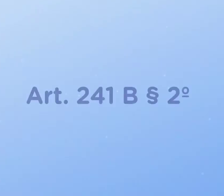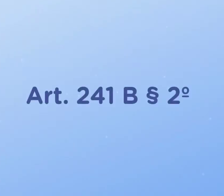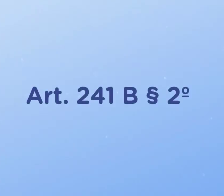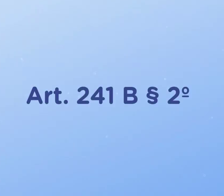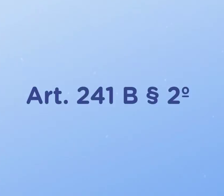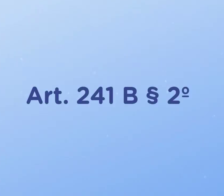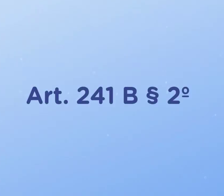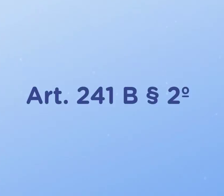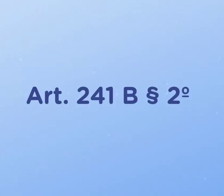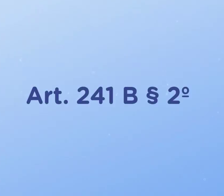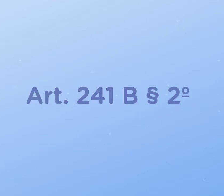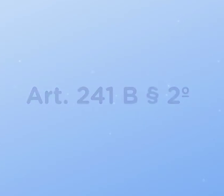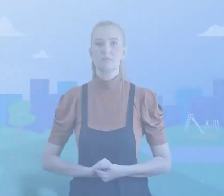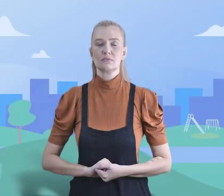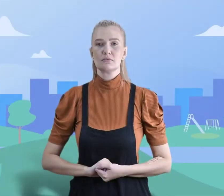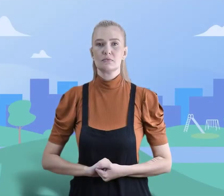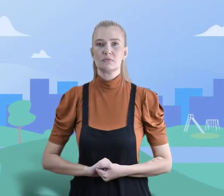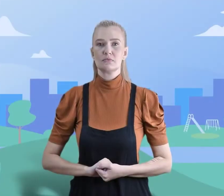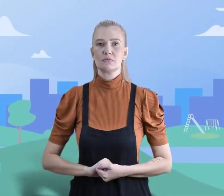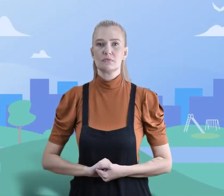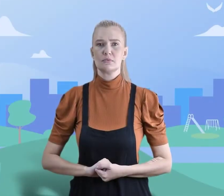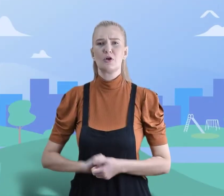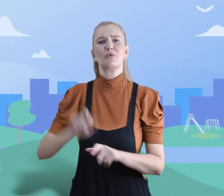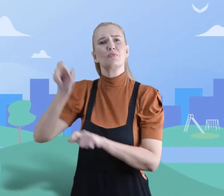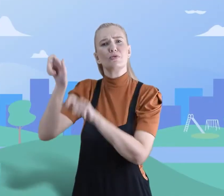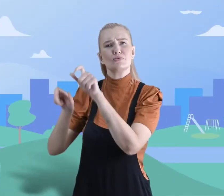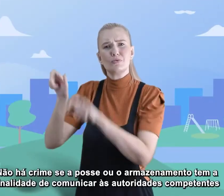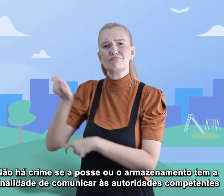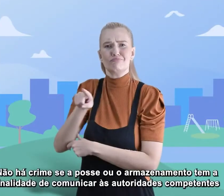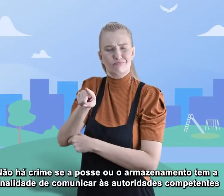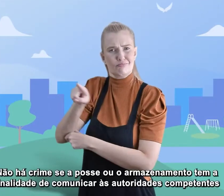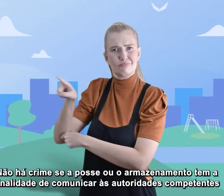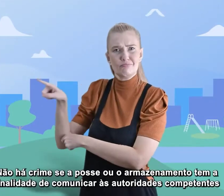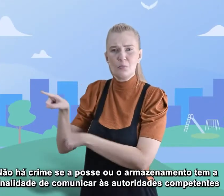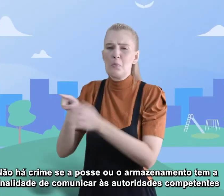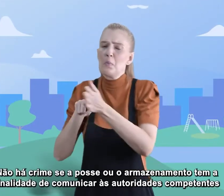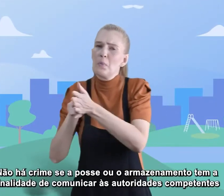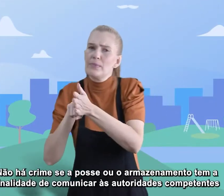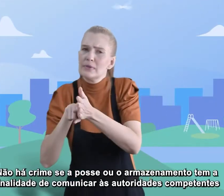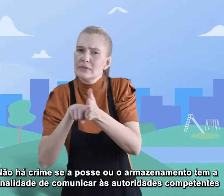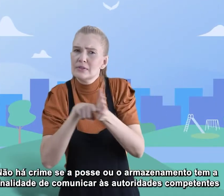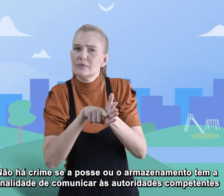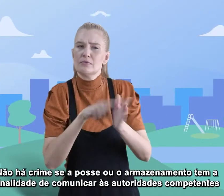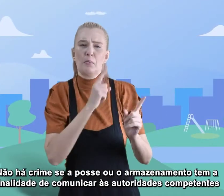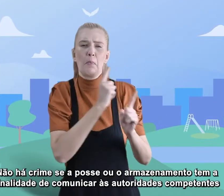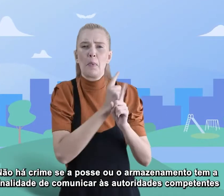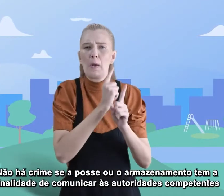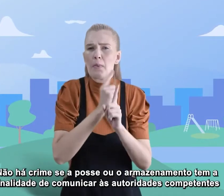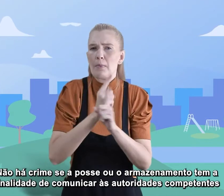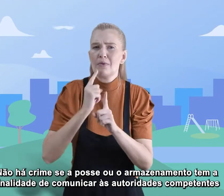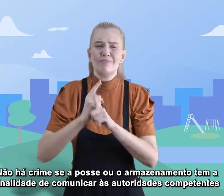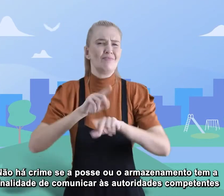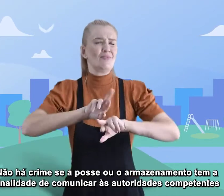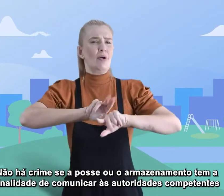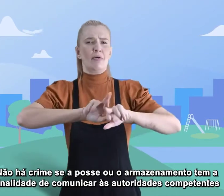Artigo 241-B, parágrafo 2º. Não há crime se a posse ou o armazenamento